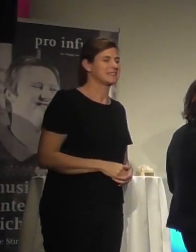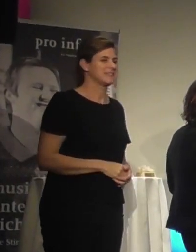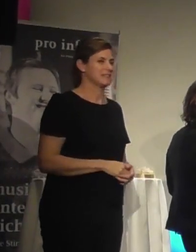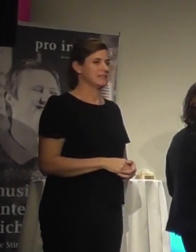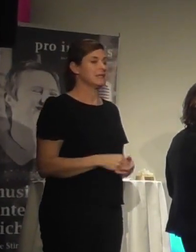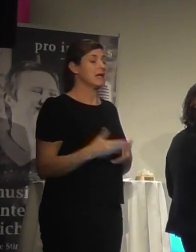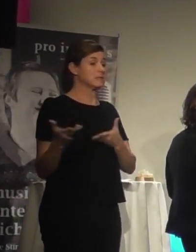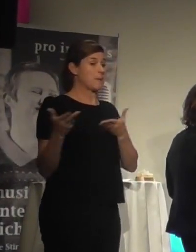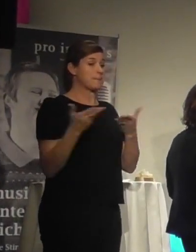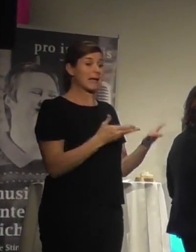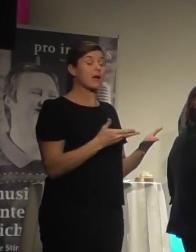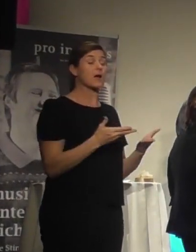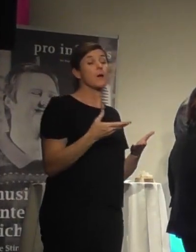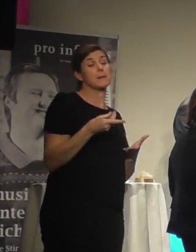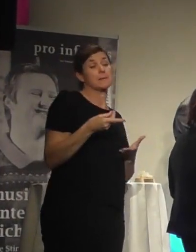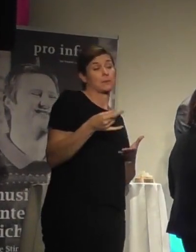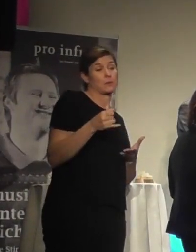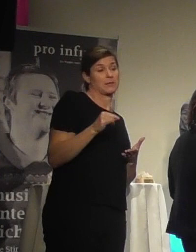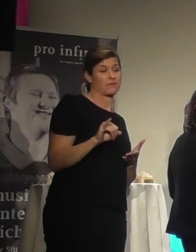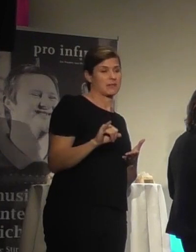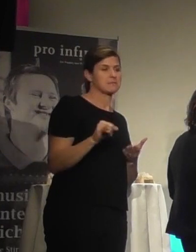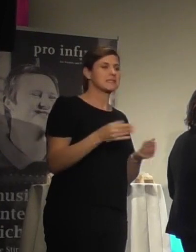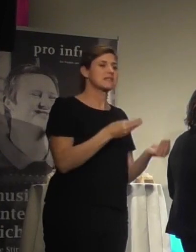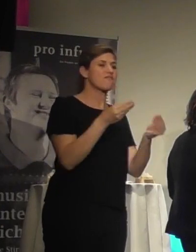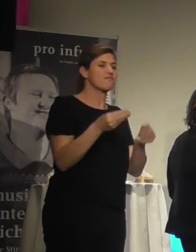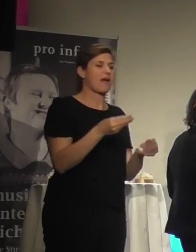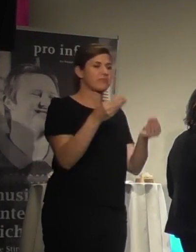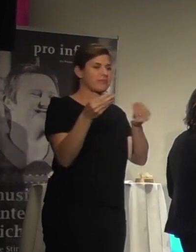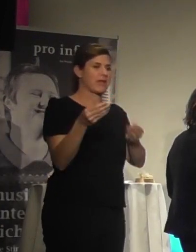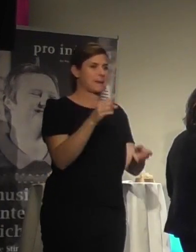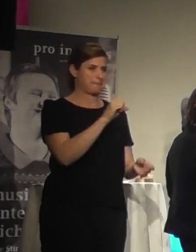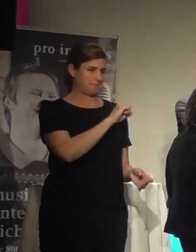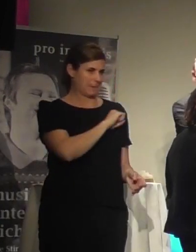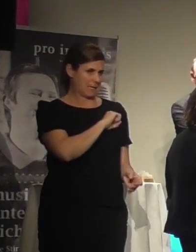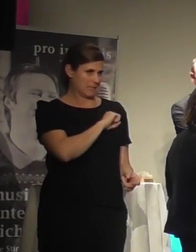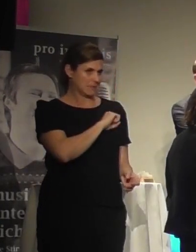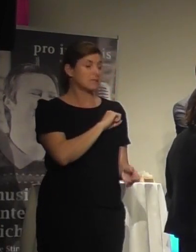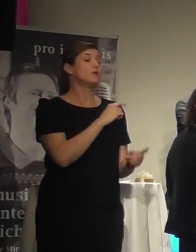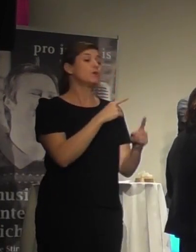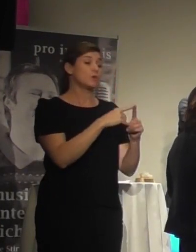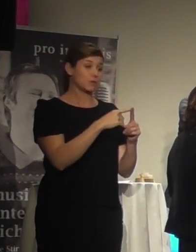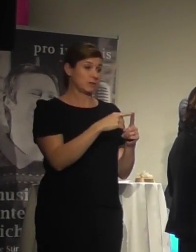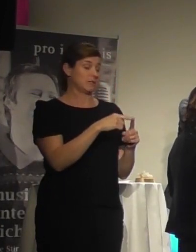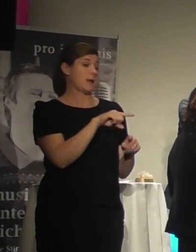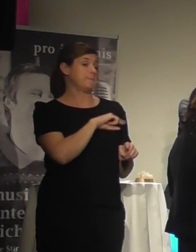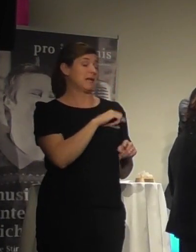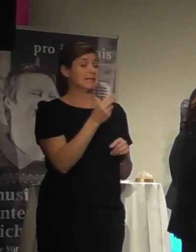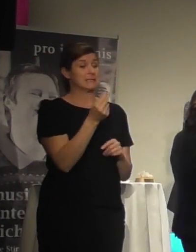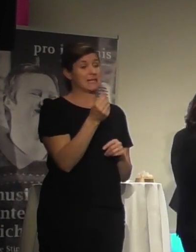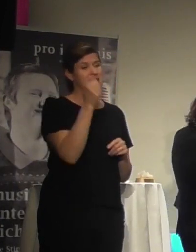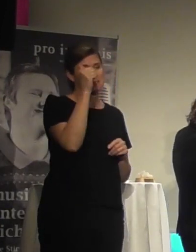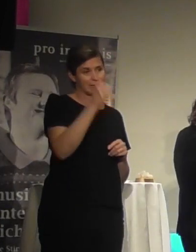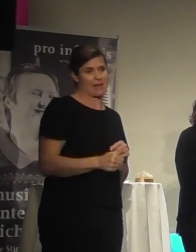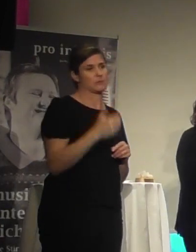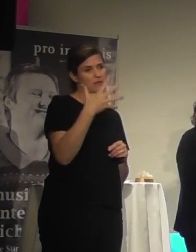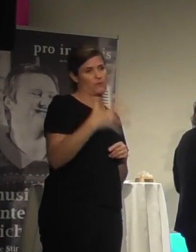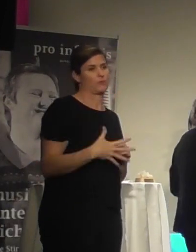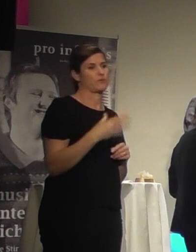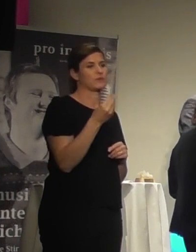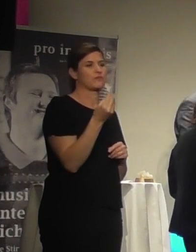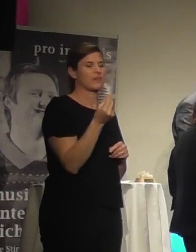Proinfirmis Kristall, den Wanderpreis, dann das Preisgeld von 1500 Franken und dann